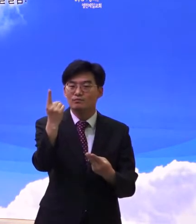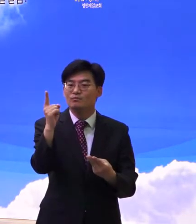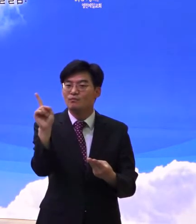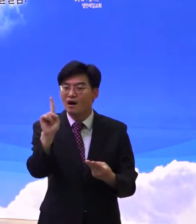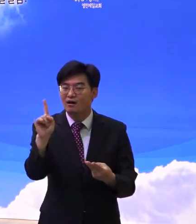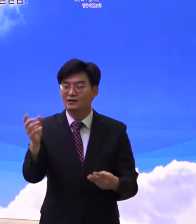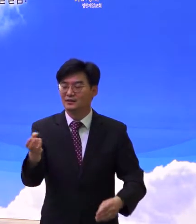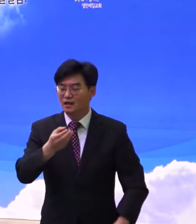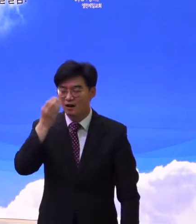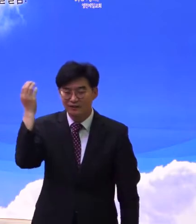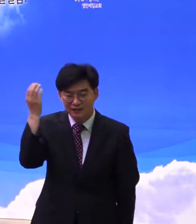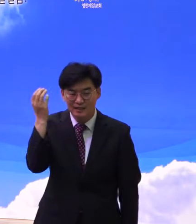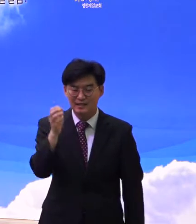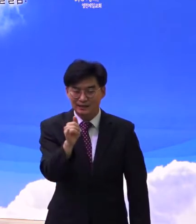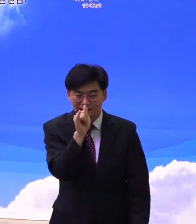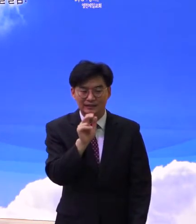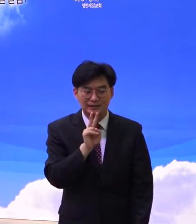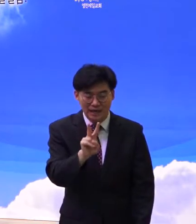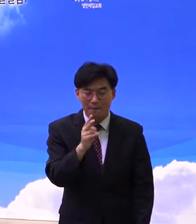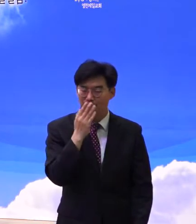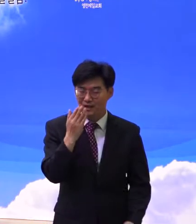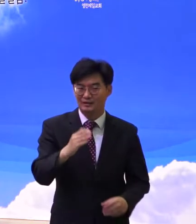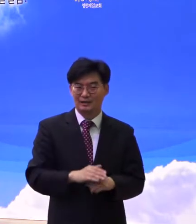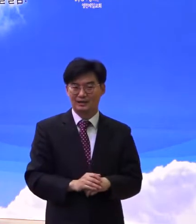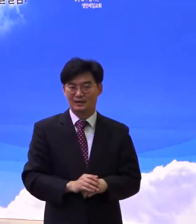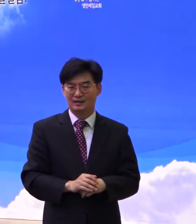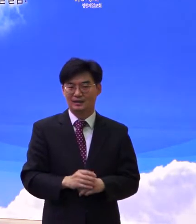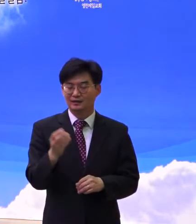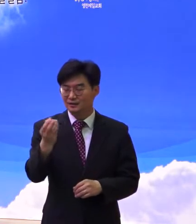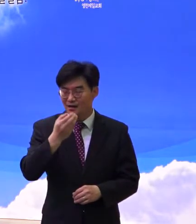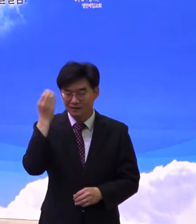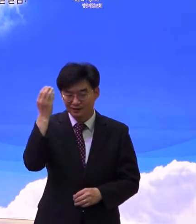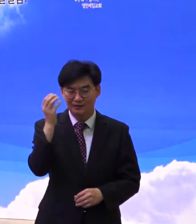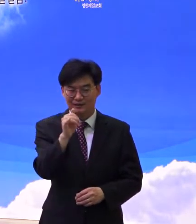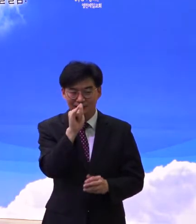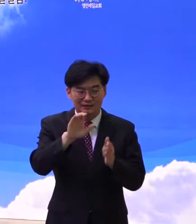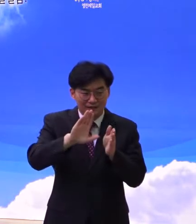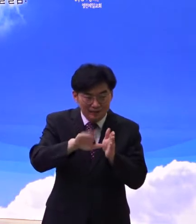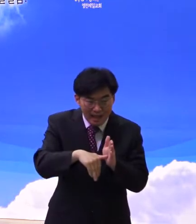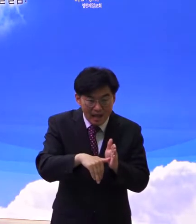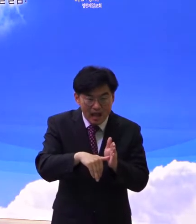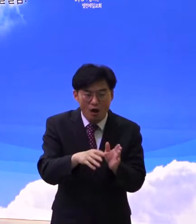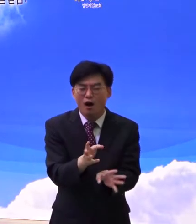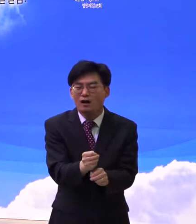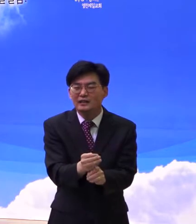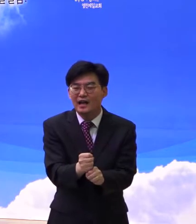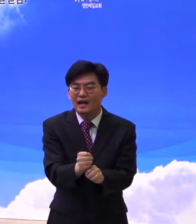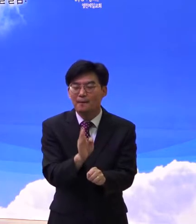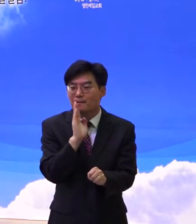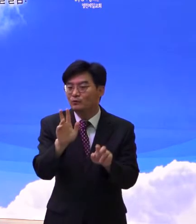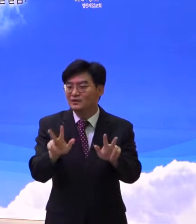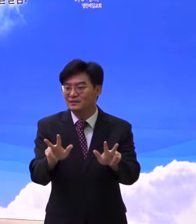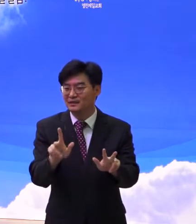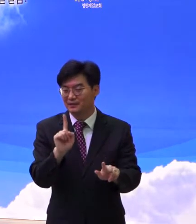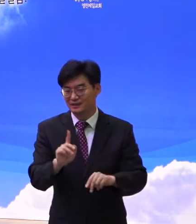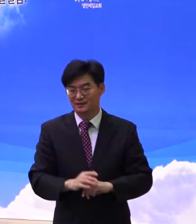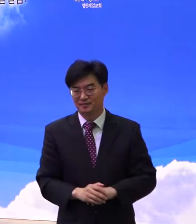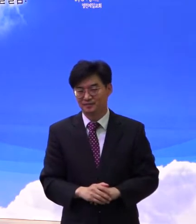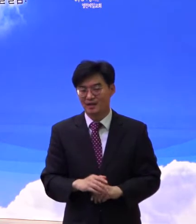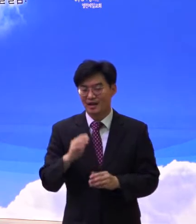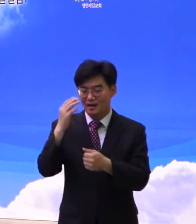일이죠. 성령이 역사하시고 성령이 충만하게 우리 가운데 임재할 때에 우리가 보게 되는 하나님의